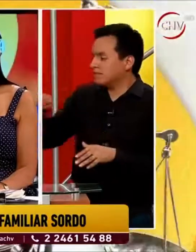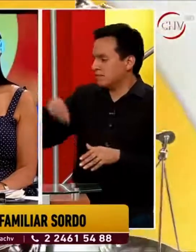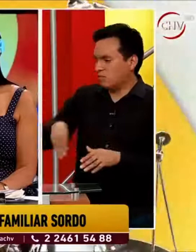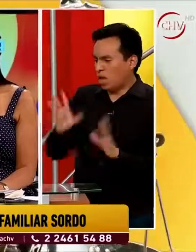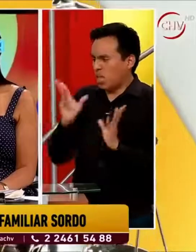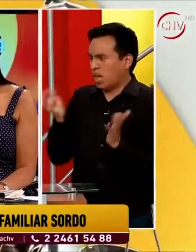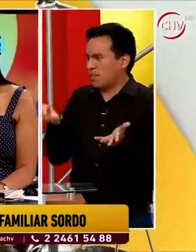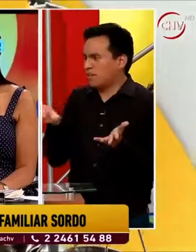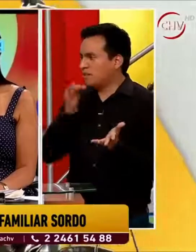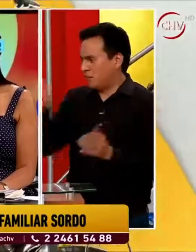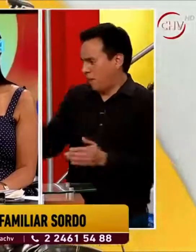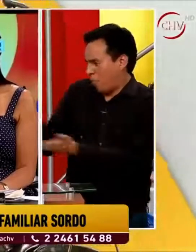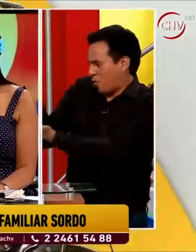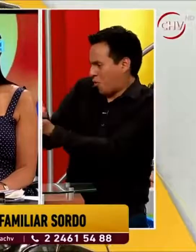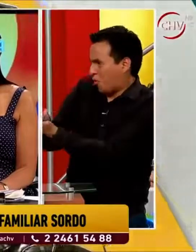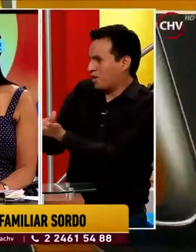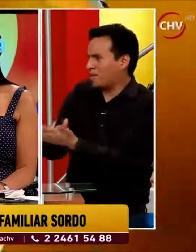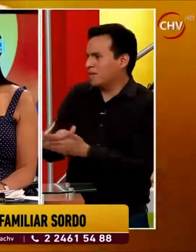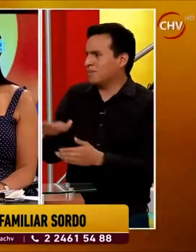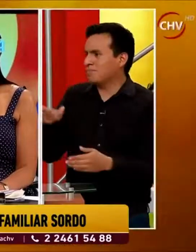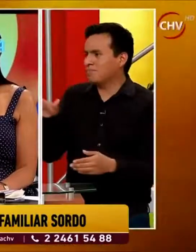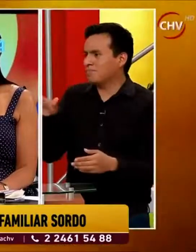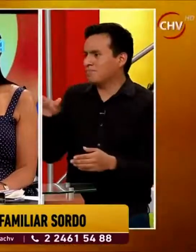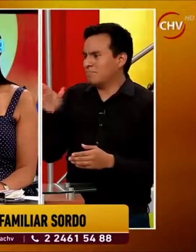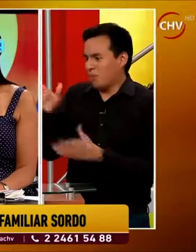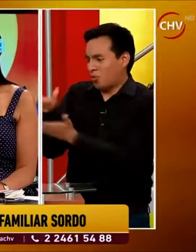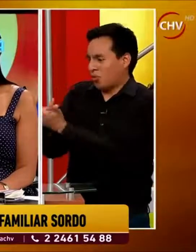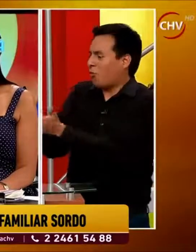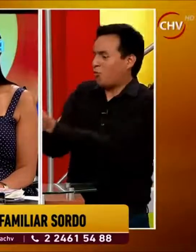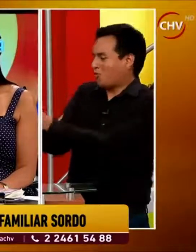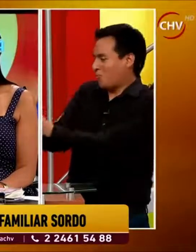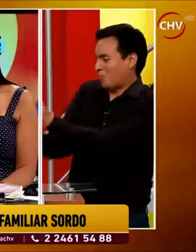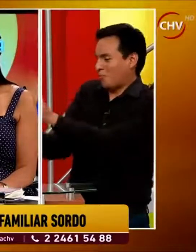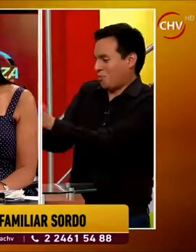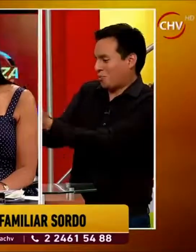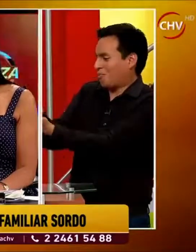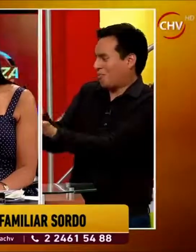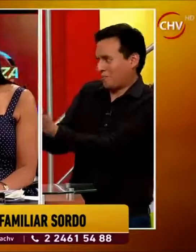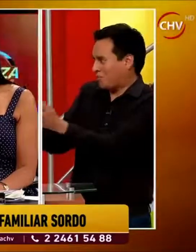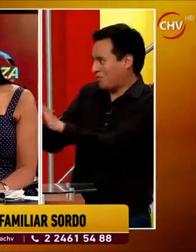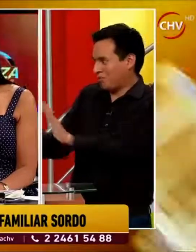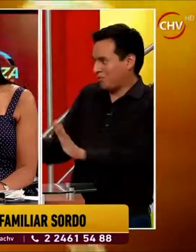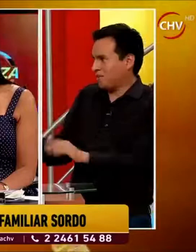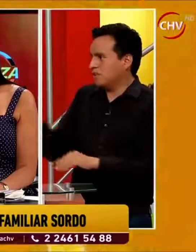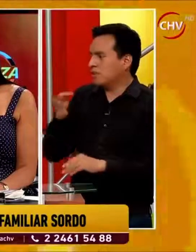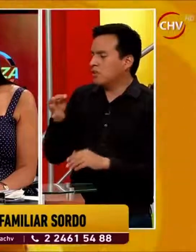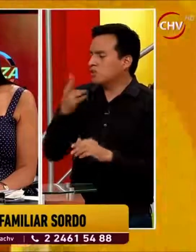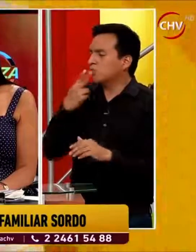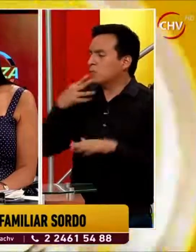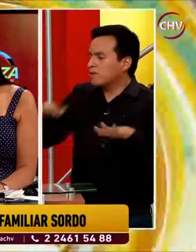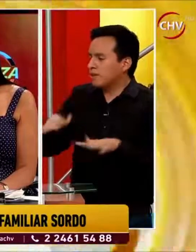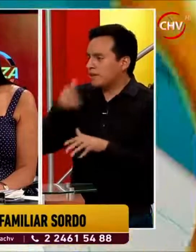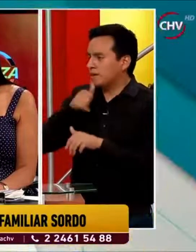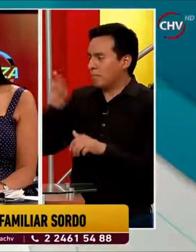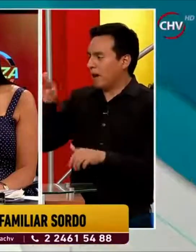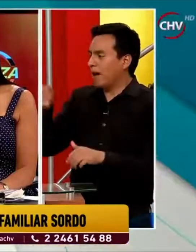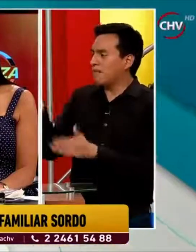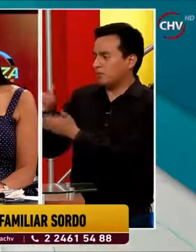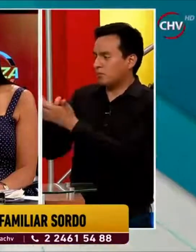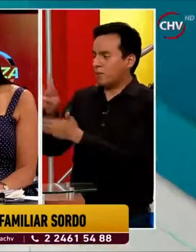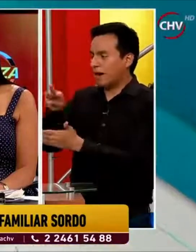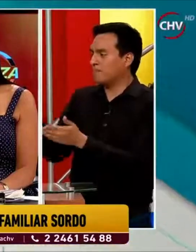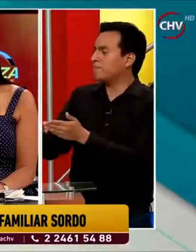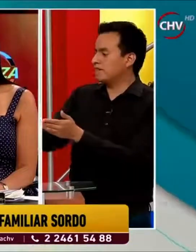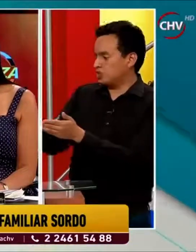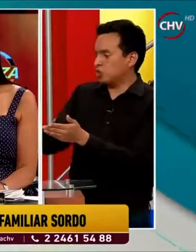La pensión estatal, murió con ella. Claro. La pensión de sobrevivencia, cuando mi papá falleció, mi mamá quedó con una pensión de Ah, ya,